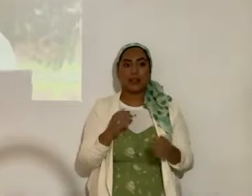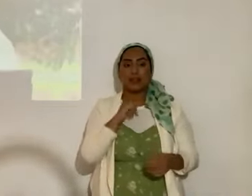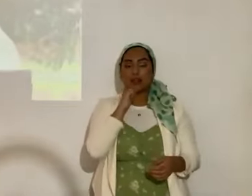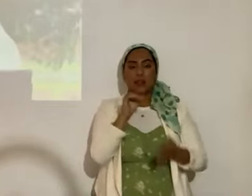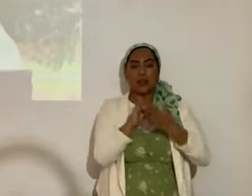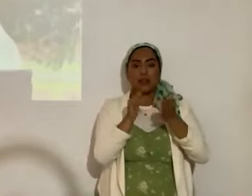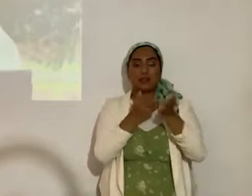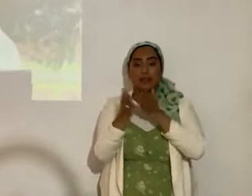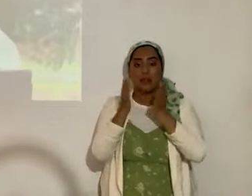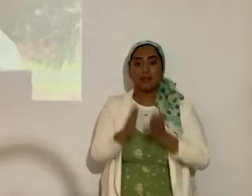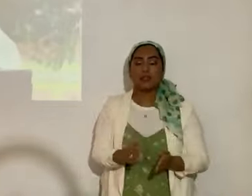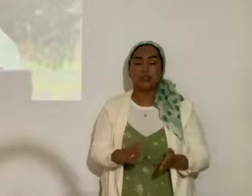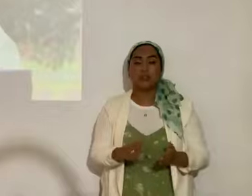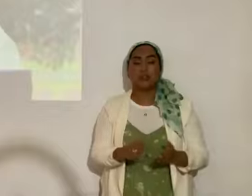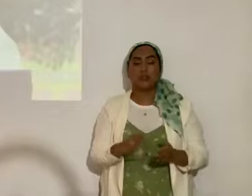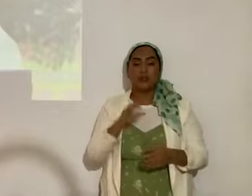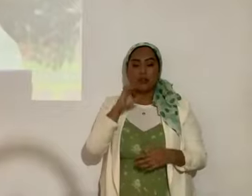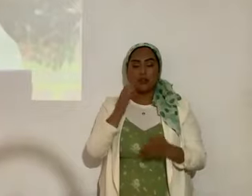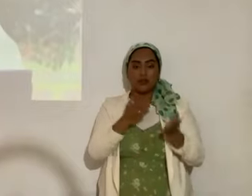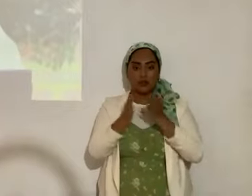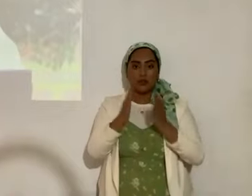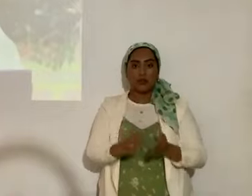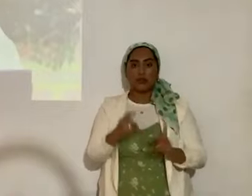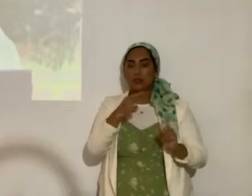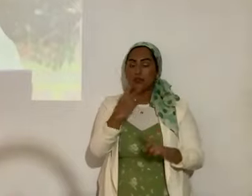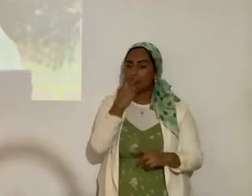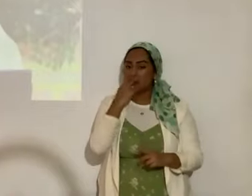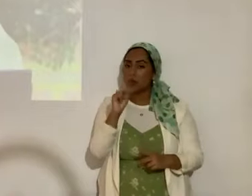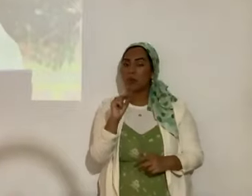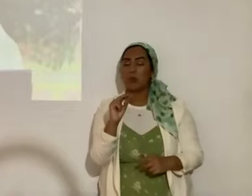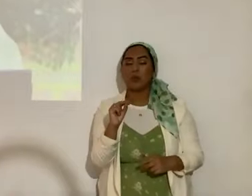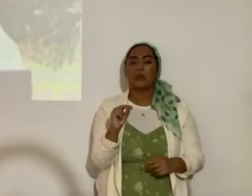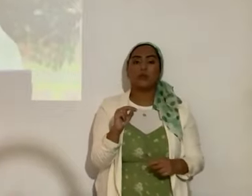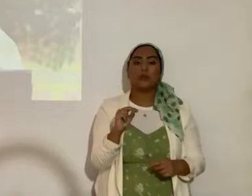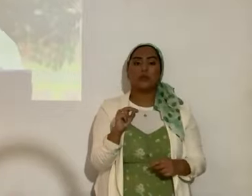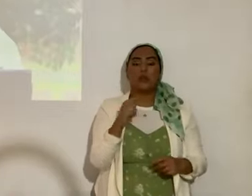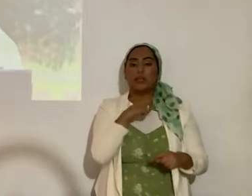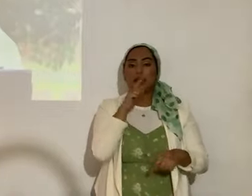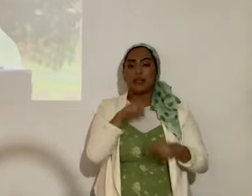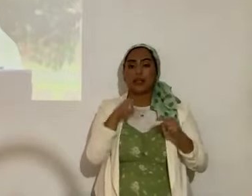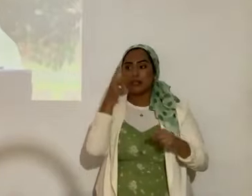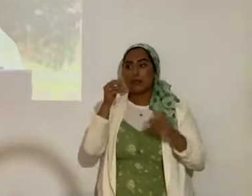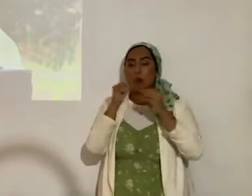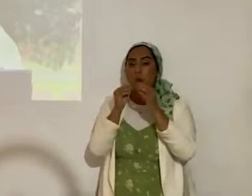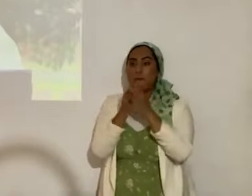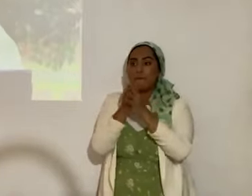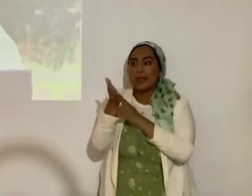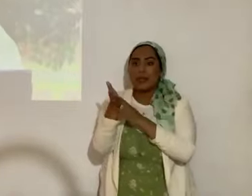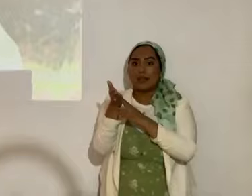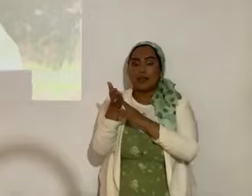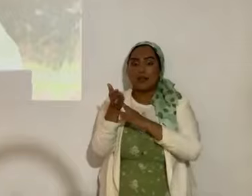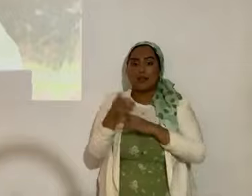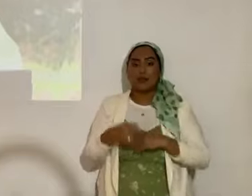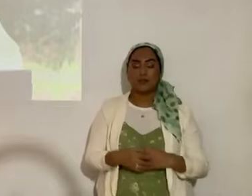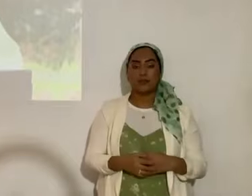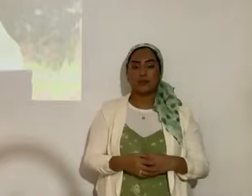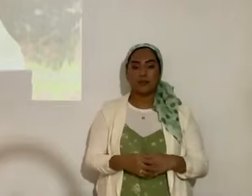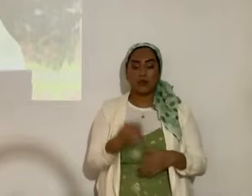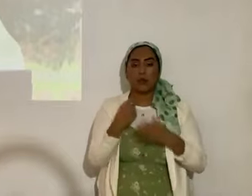el siervo de Eliseo estuviera ciego no no podía haber más allá del mundo espiritual